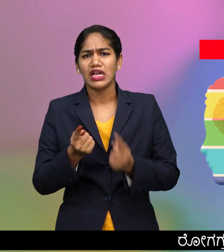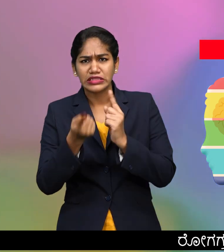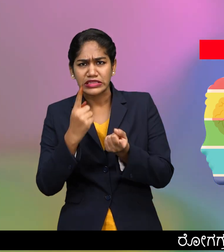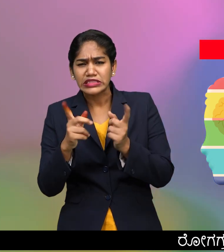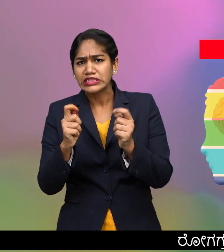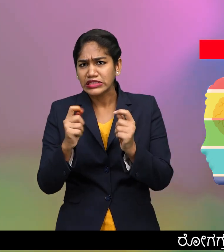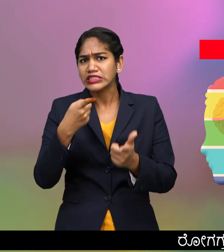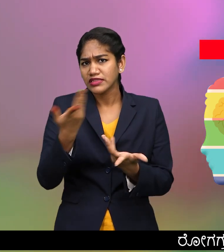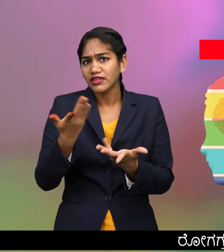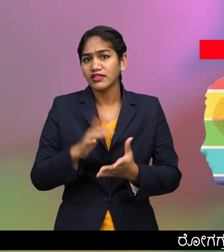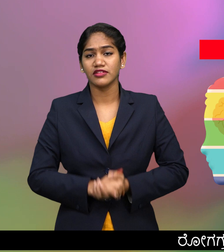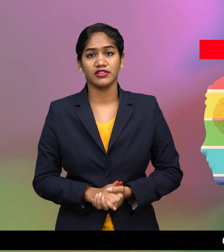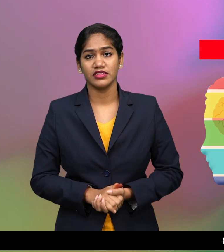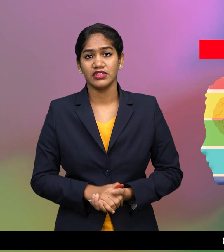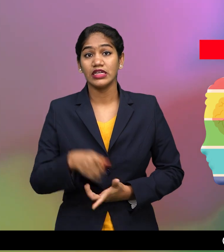ರೋಗಗ್ರಸ್ತವಾಗುವಿಕೆಗಳು, ಅಪಸ್ಮಾರ,